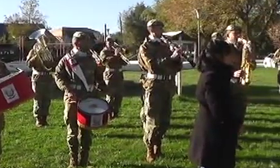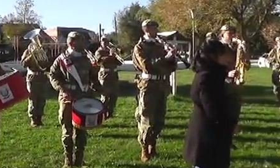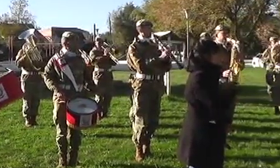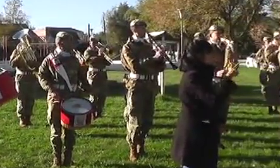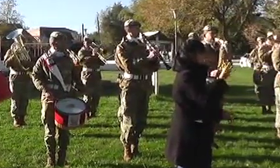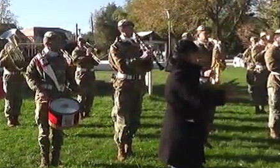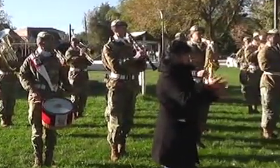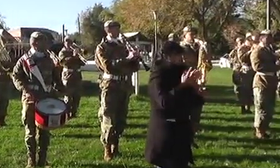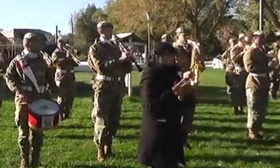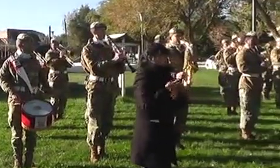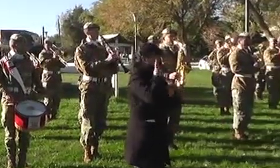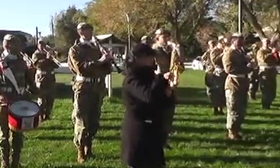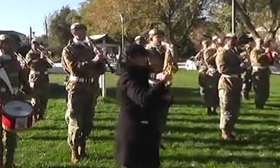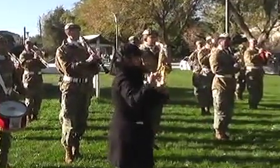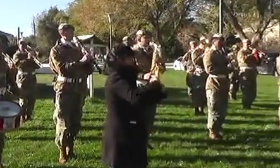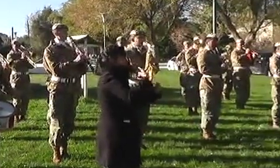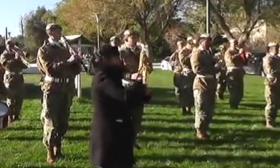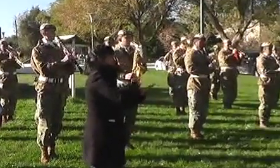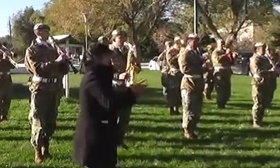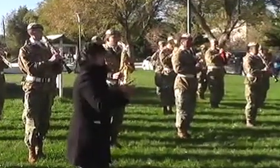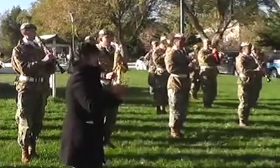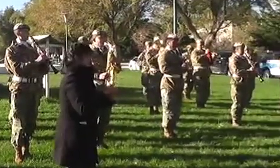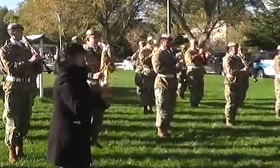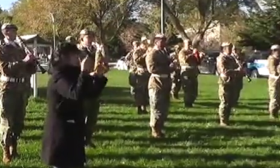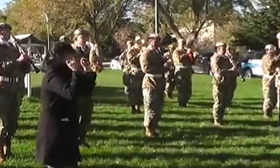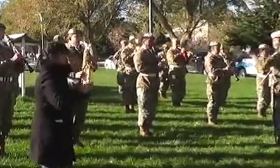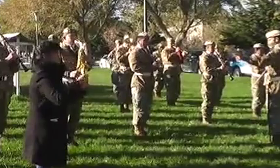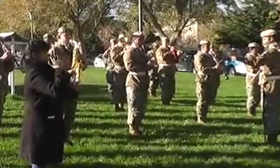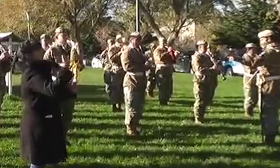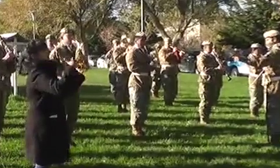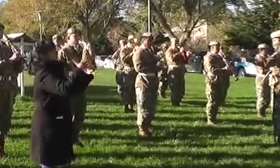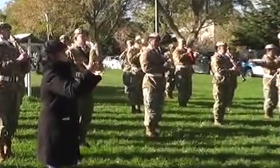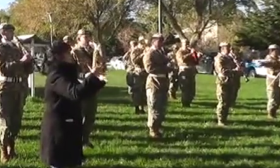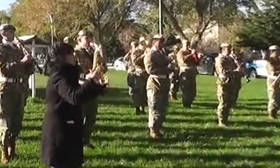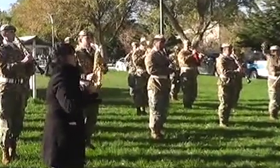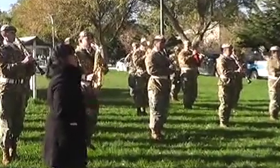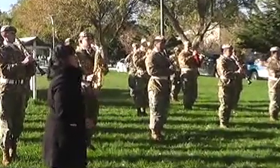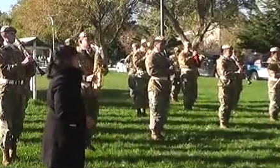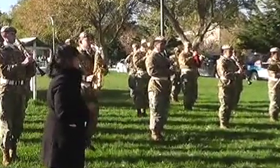Pero la guerra por la independencia continúa y el redoblante toca atención,